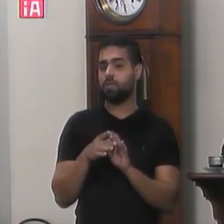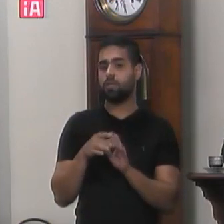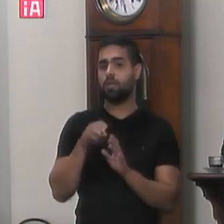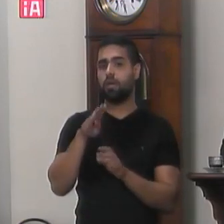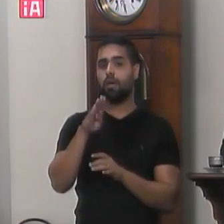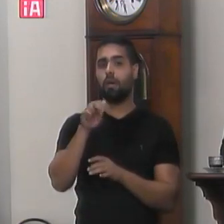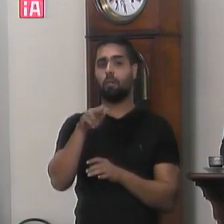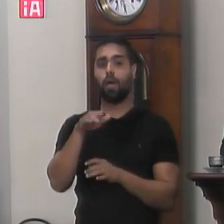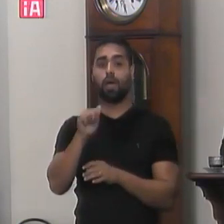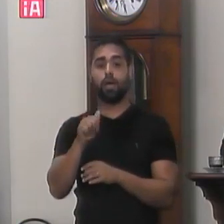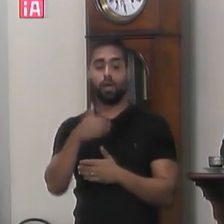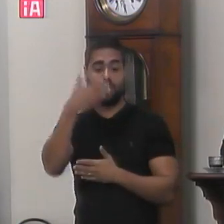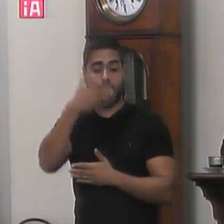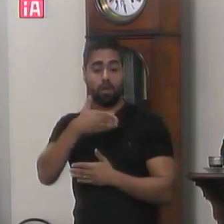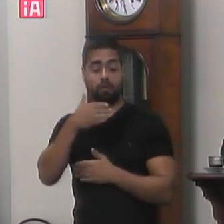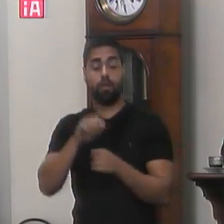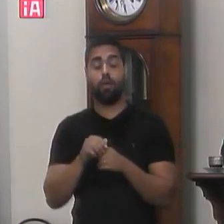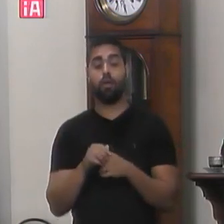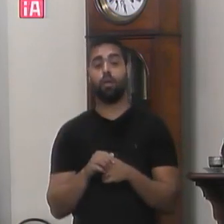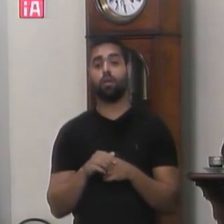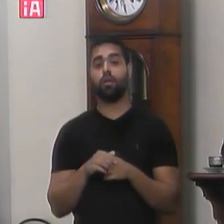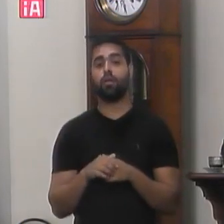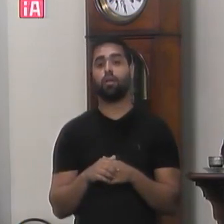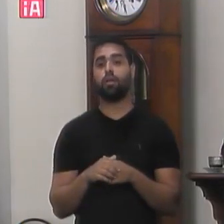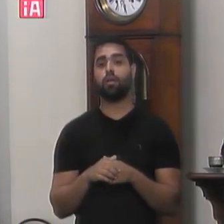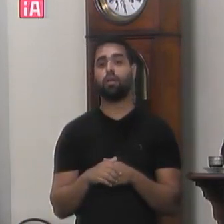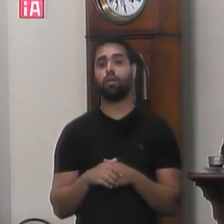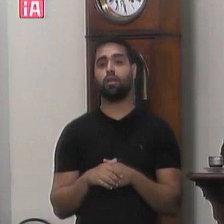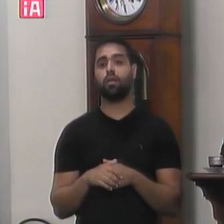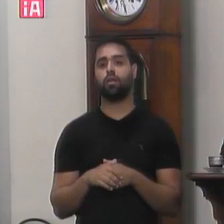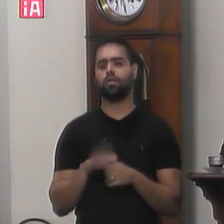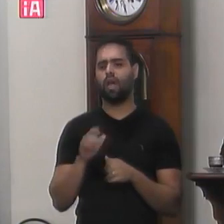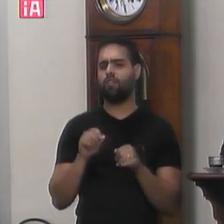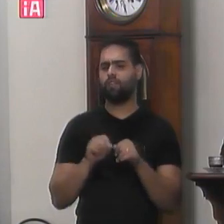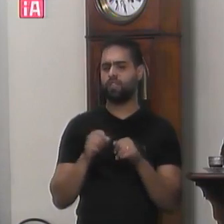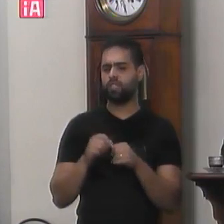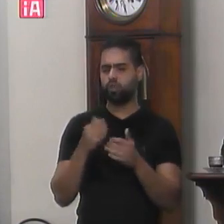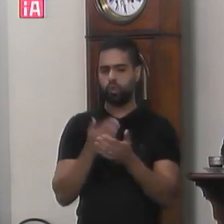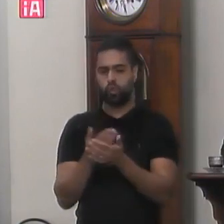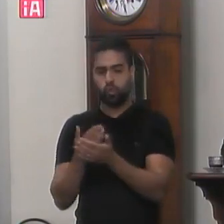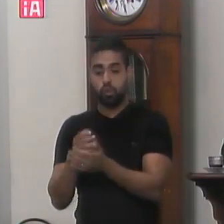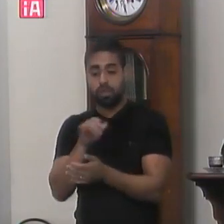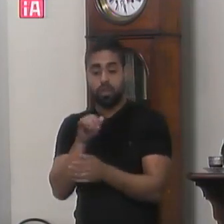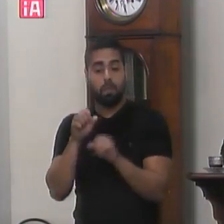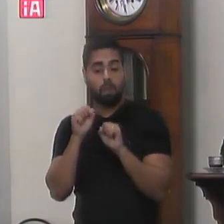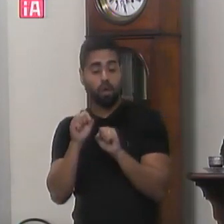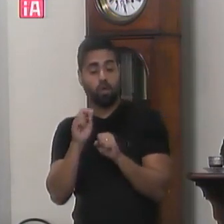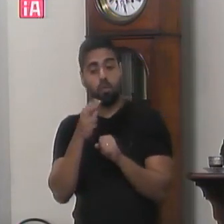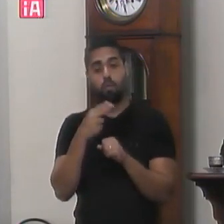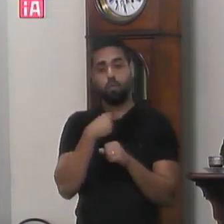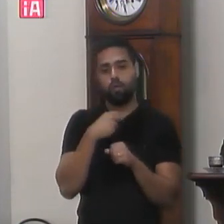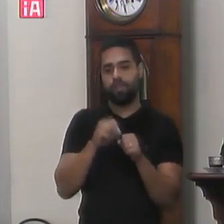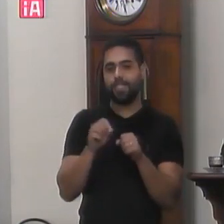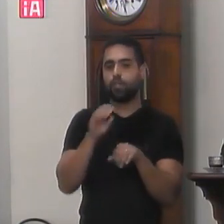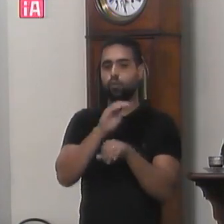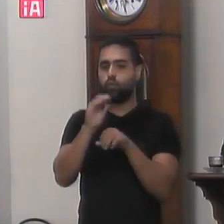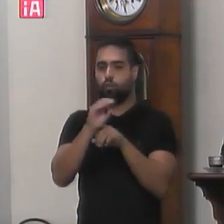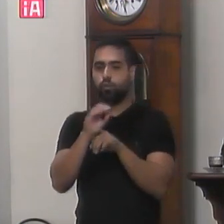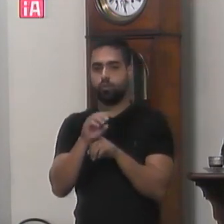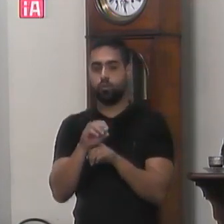né? E está sendo feito vários estudos de impacto orçamentário lá para a questão de concurso,